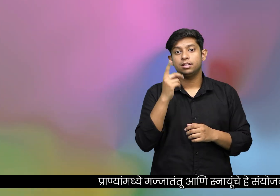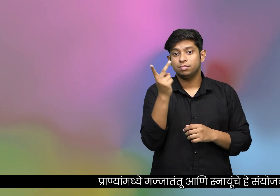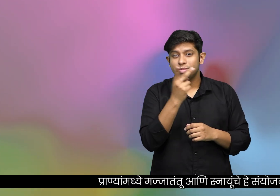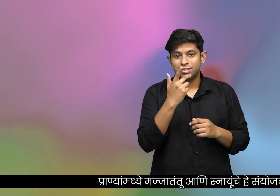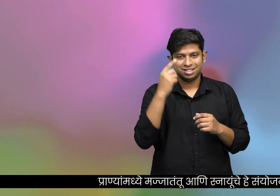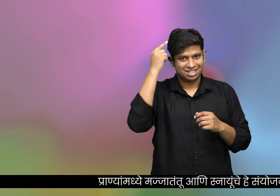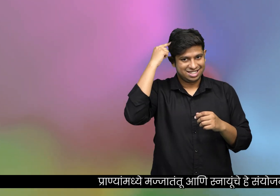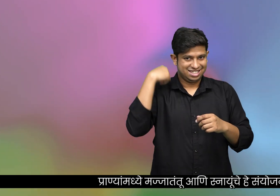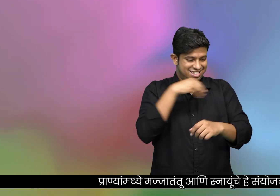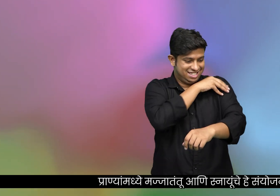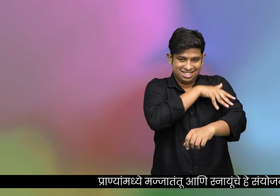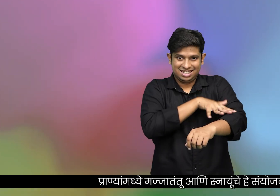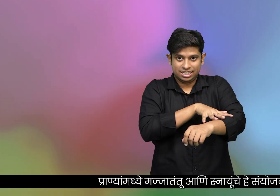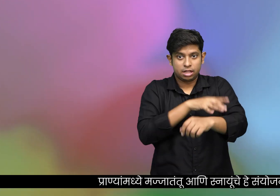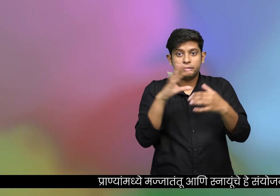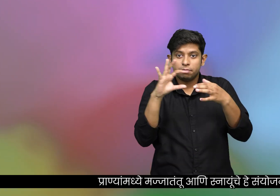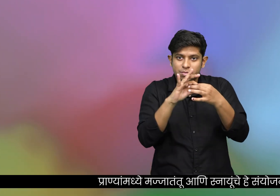प्राण्यांमध्ये मज्जातंतू आणि सप्तायूंचे हे संयोजन